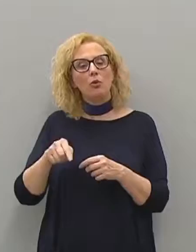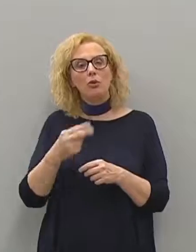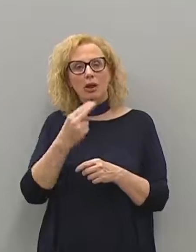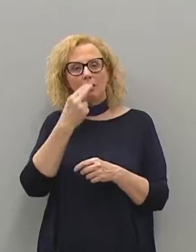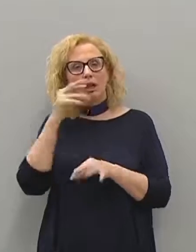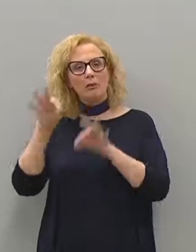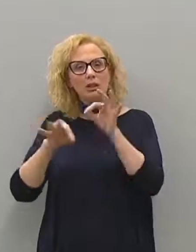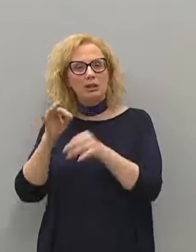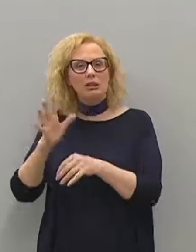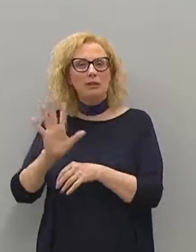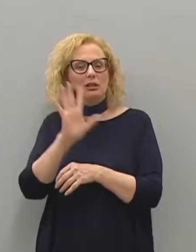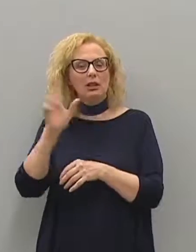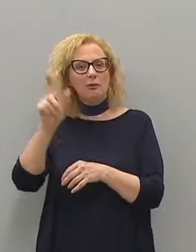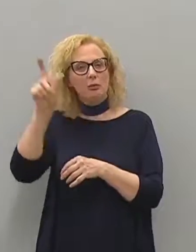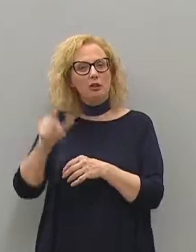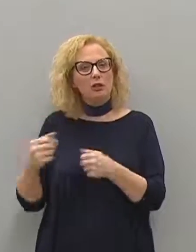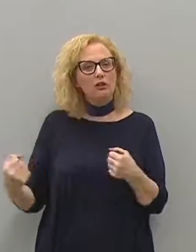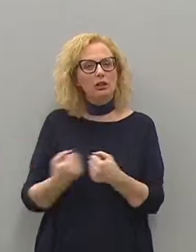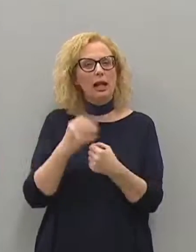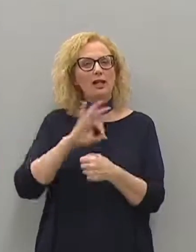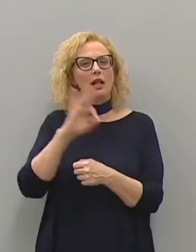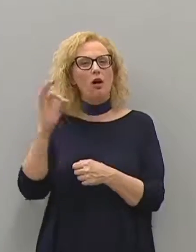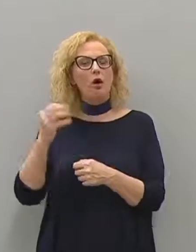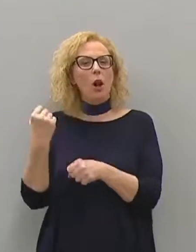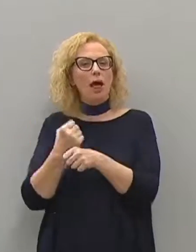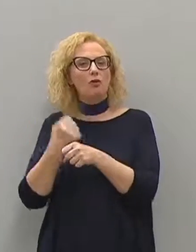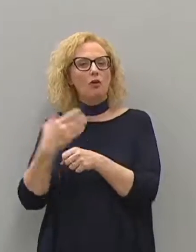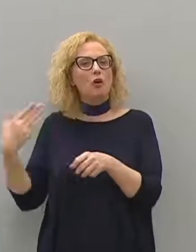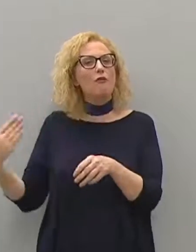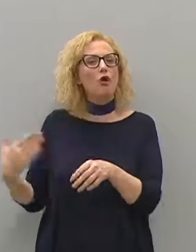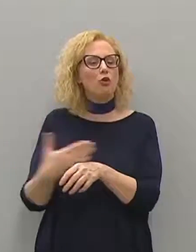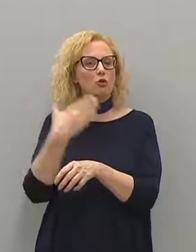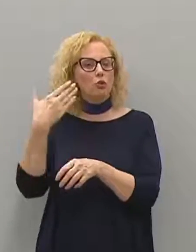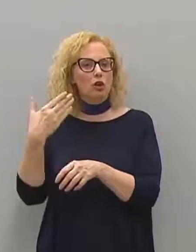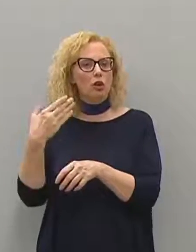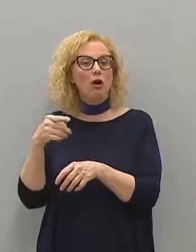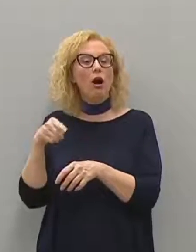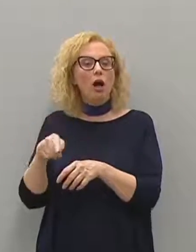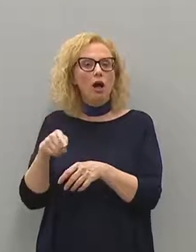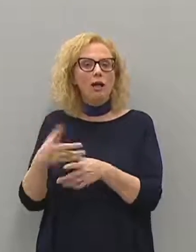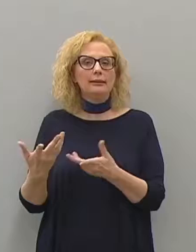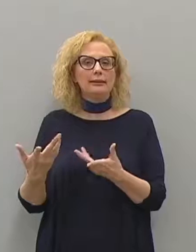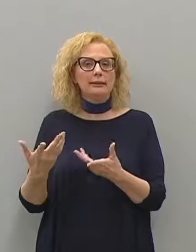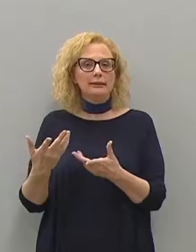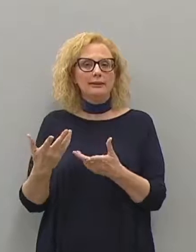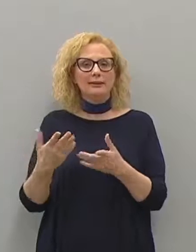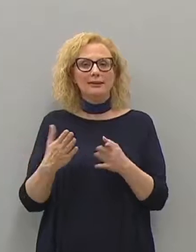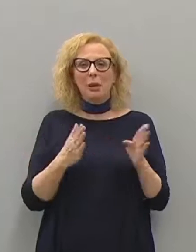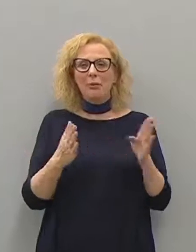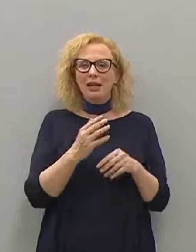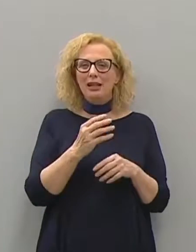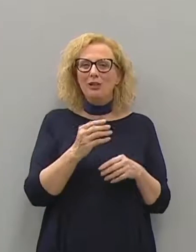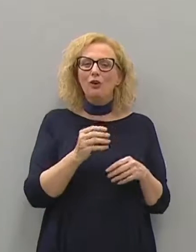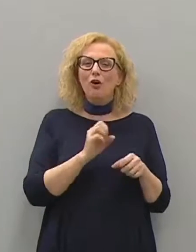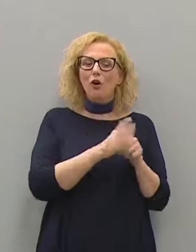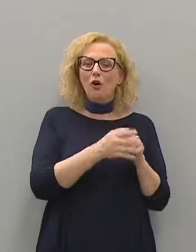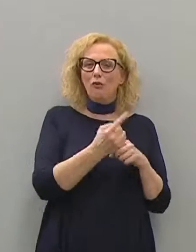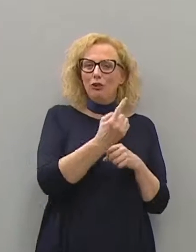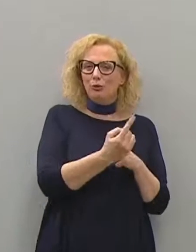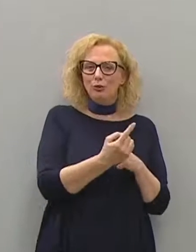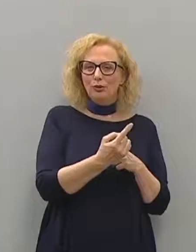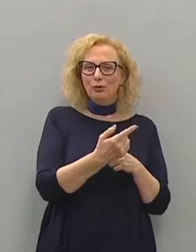incidente piuttosto che un infortunio sul lavoro e quei posti di sono posti che nei covi d'uno siccome non si lavorava che non c'era